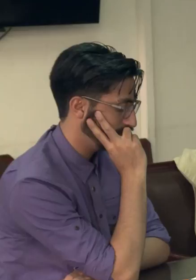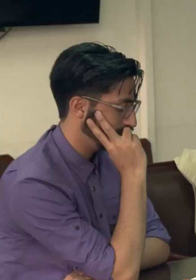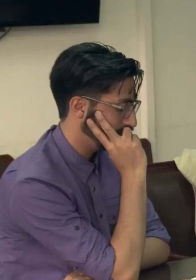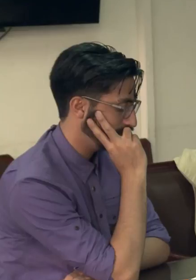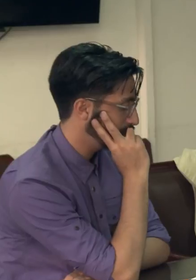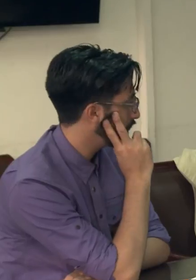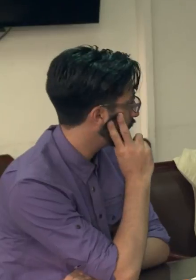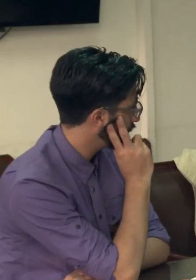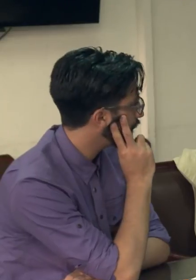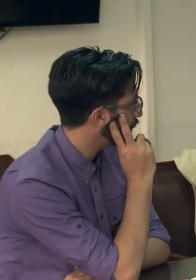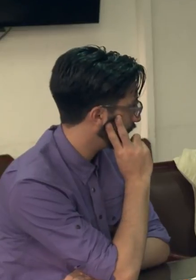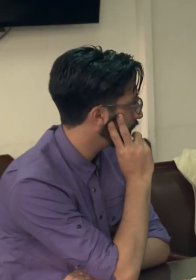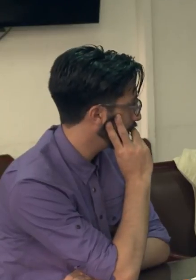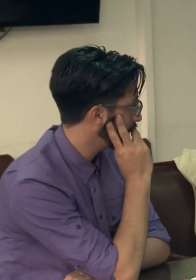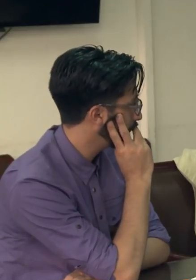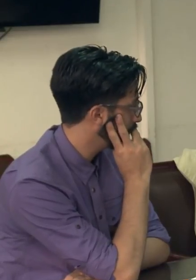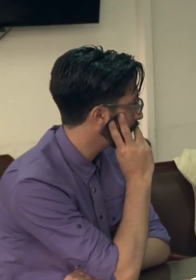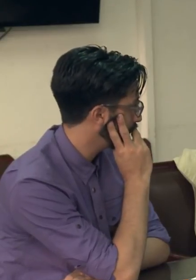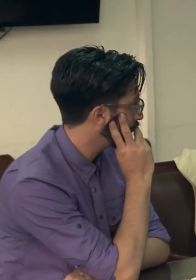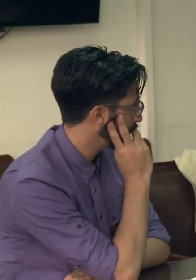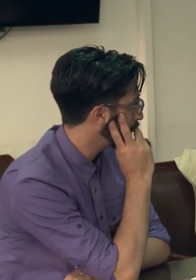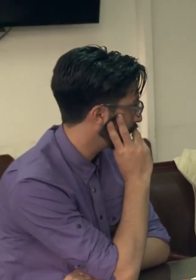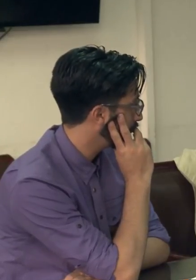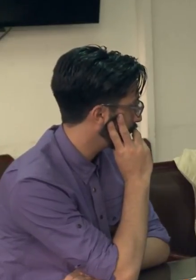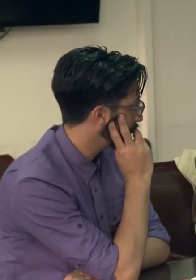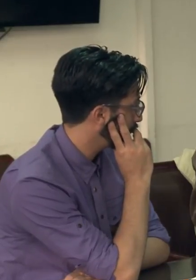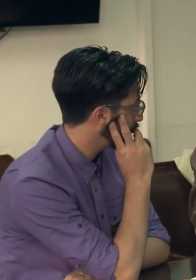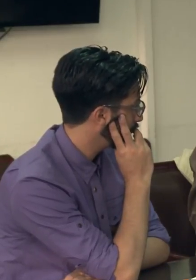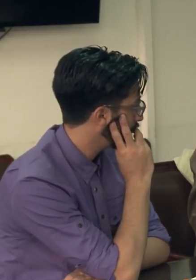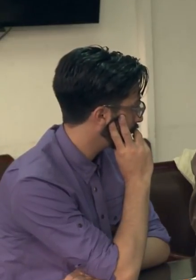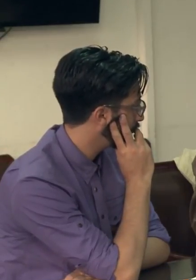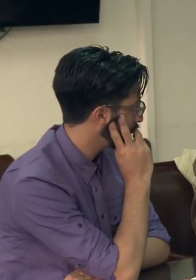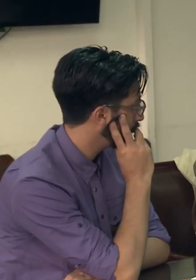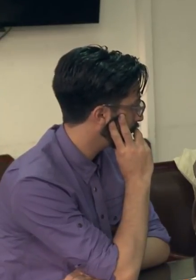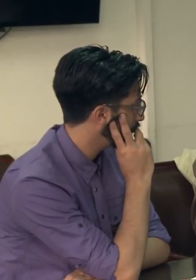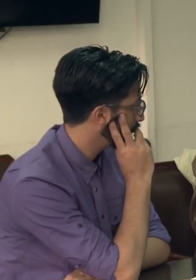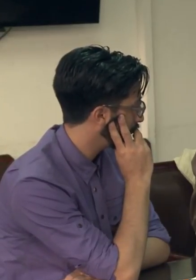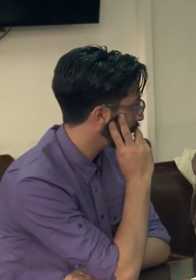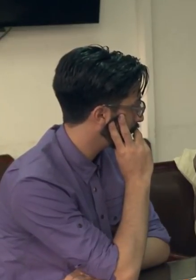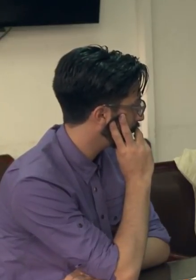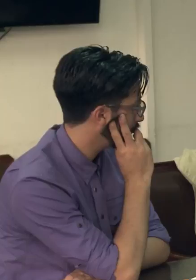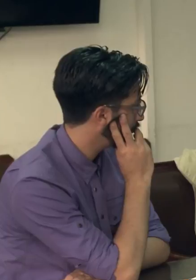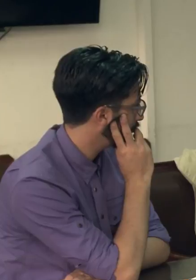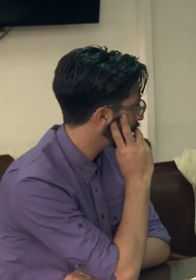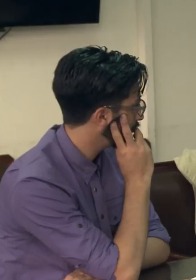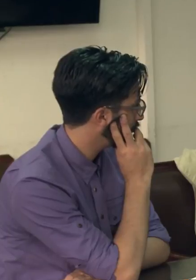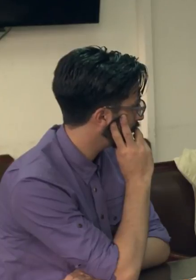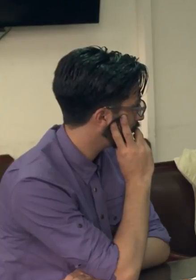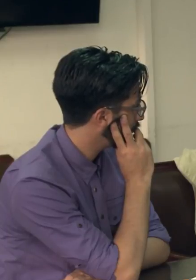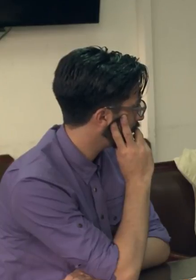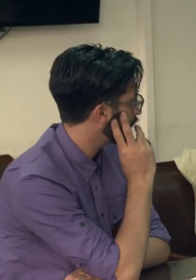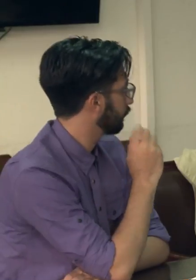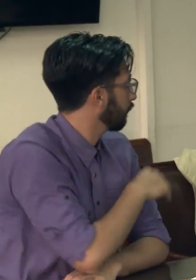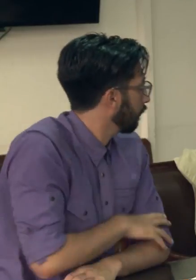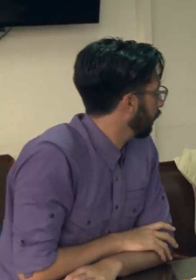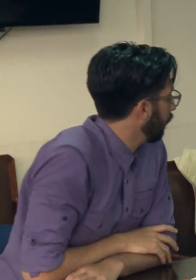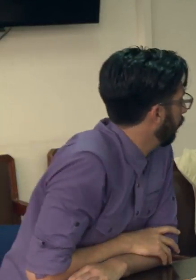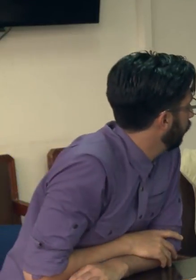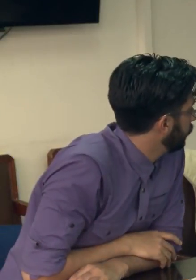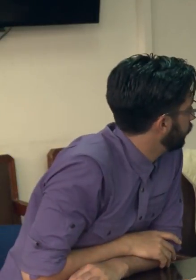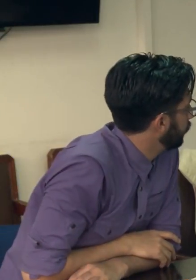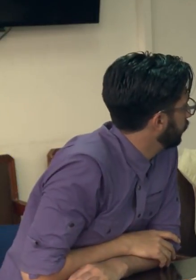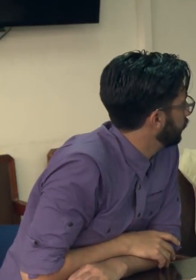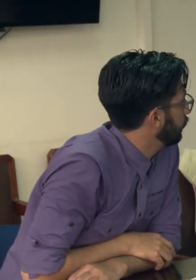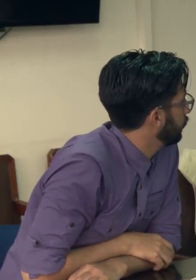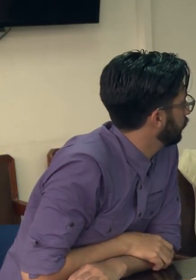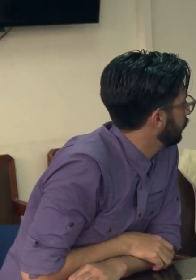peores cuando somos todos iguales. Entonces no hay salida, ¿no? Entonces, ¿qué es? ¿Cómo